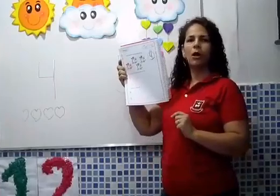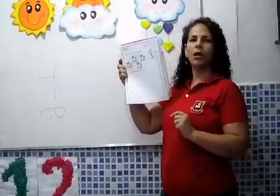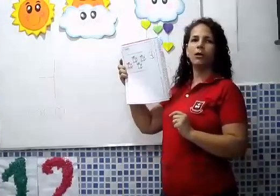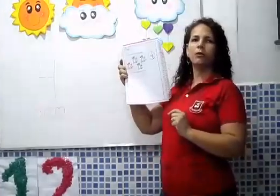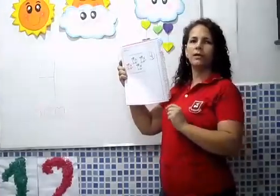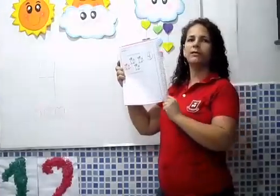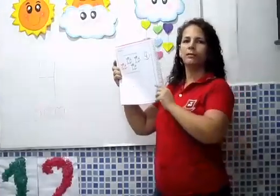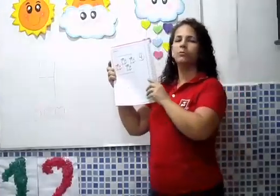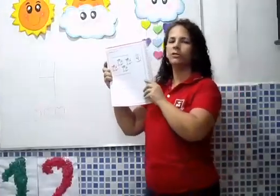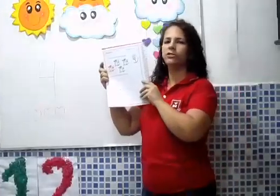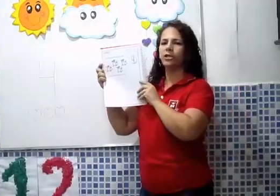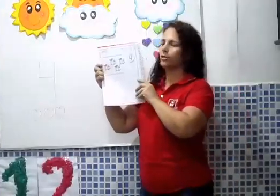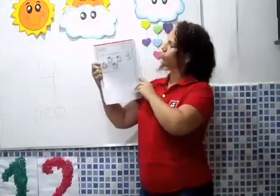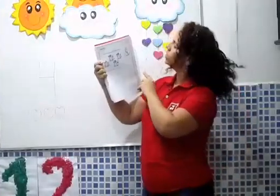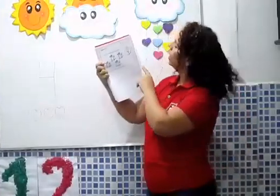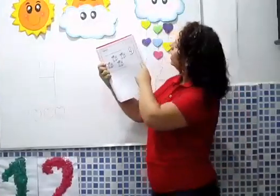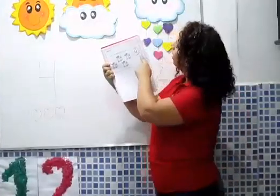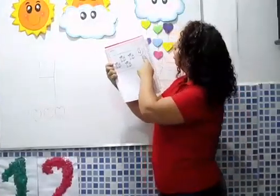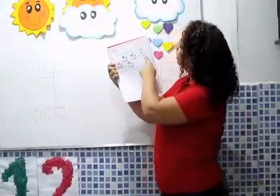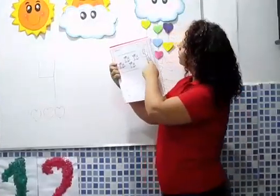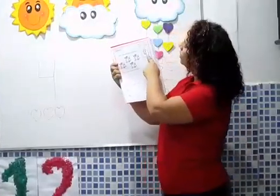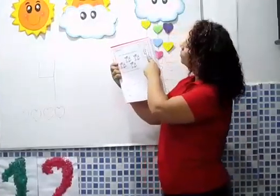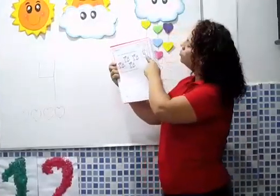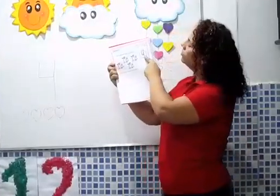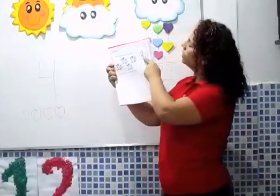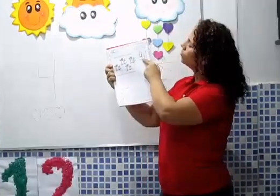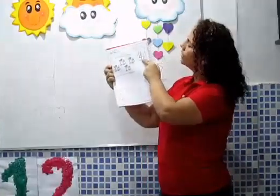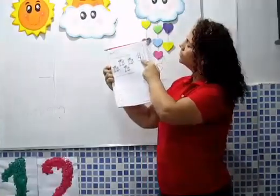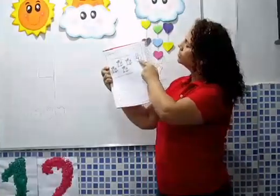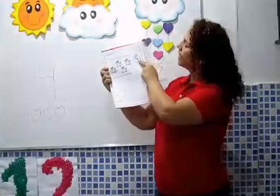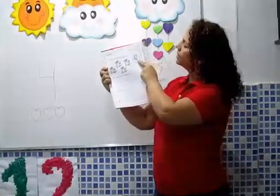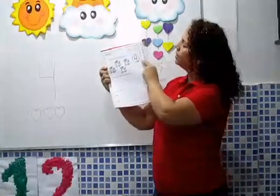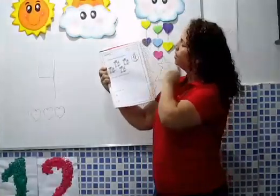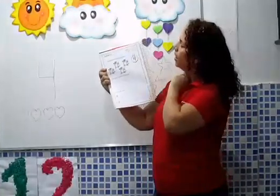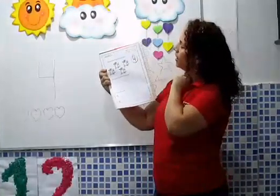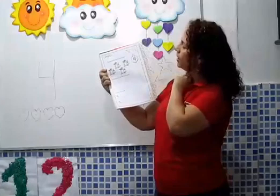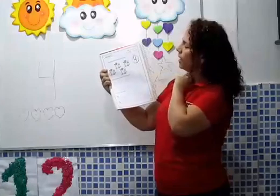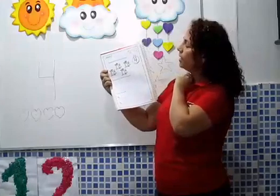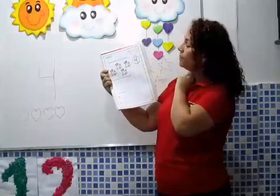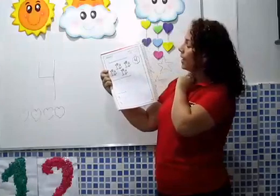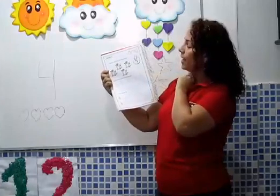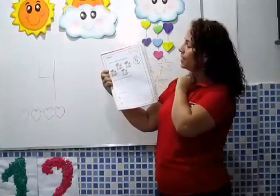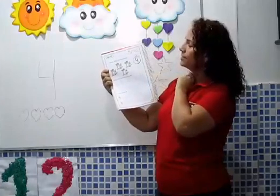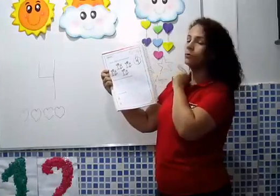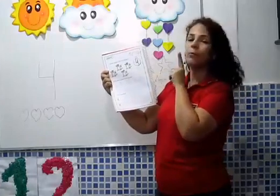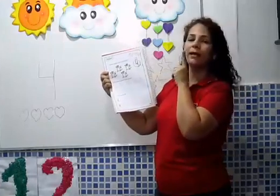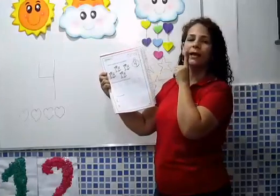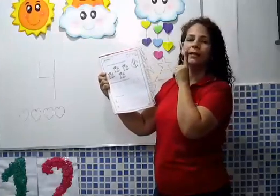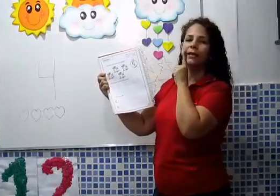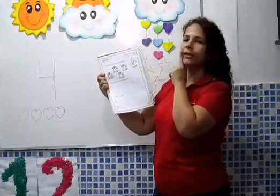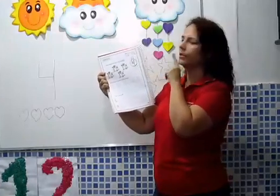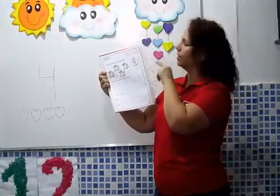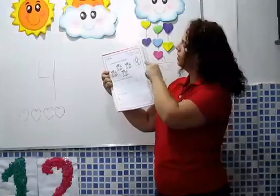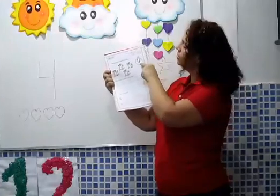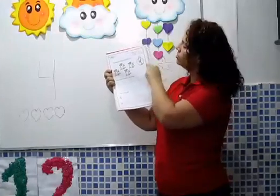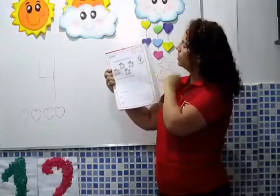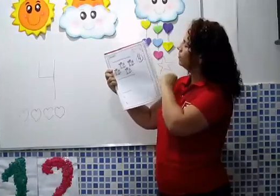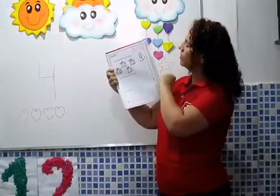Olha como eles são bonitinhos. Olha, o número 4 está aqui e ele parece uma cadeirinha de cabeça